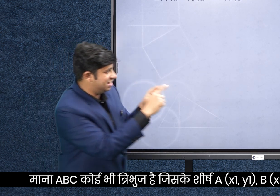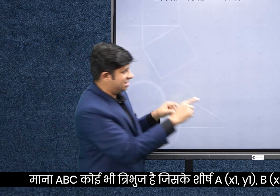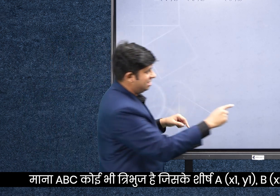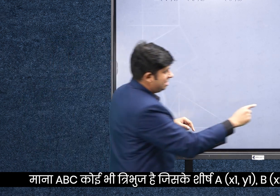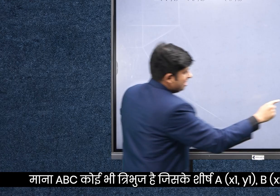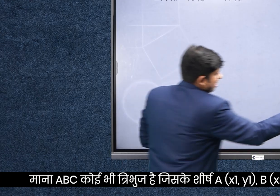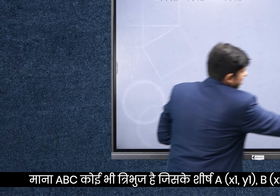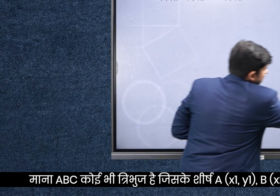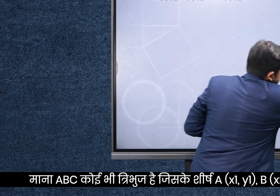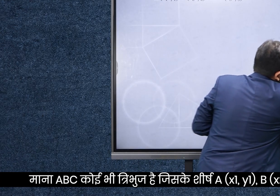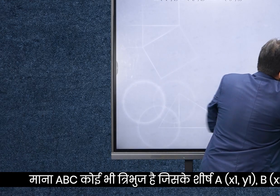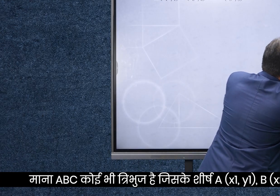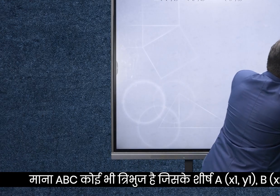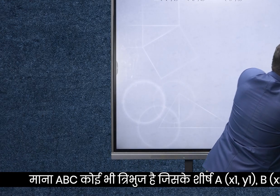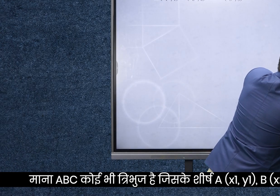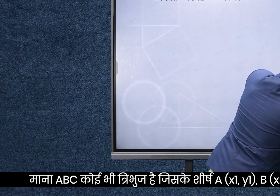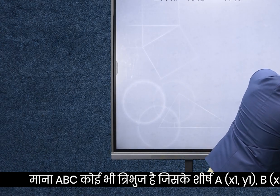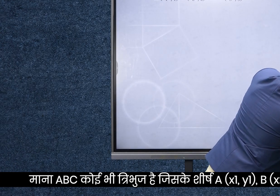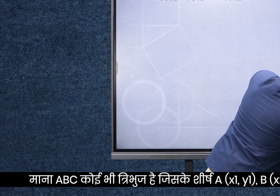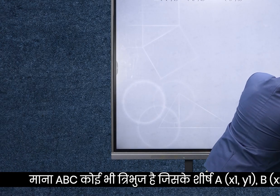और C ऑफ x3, y3 पर है।